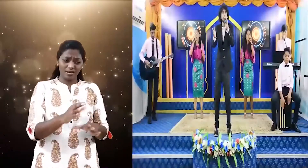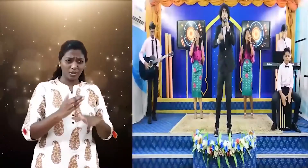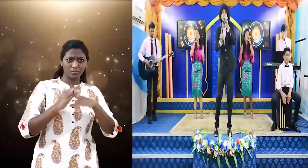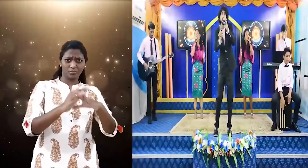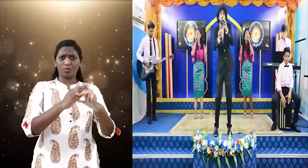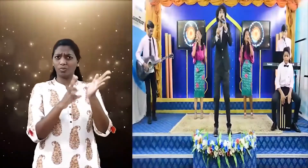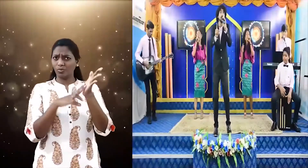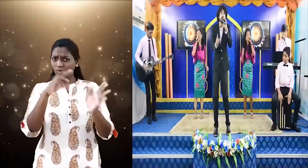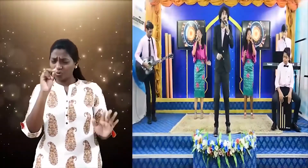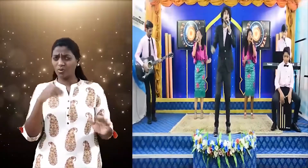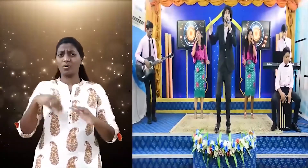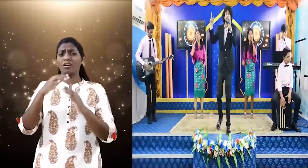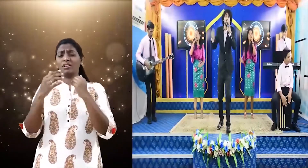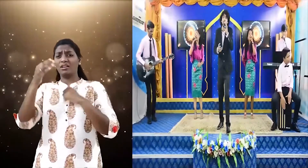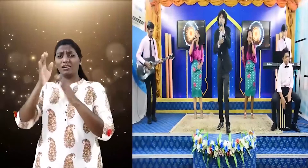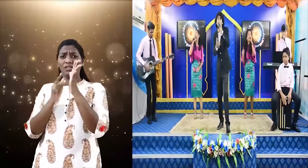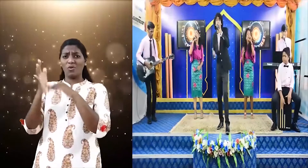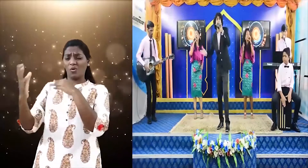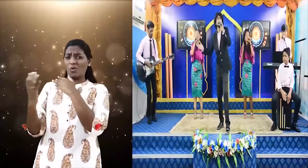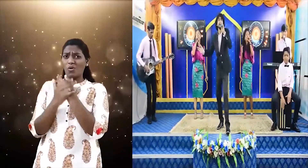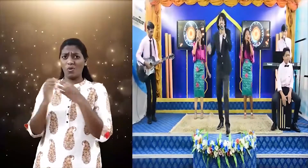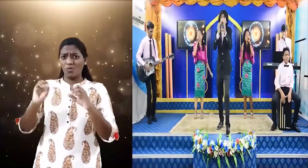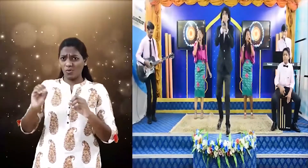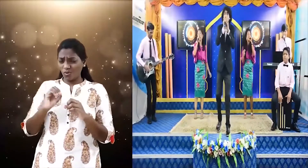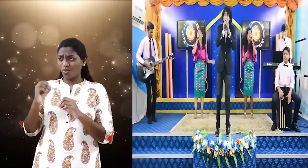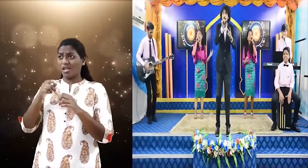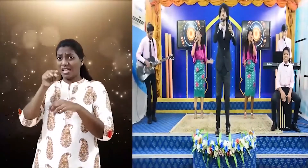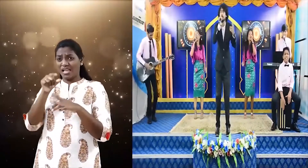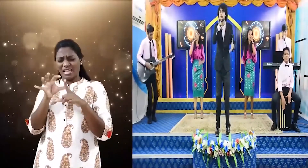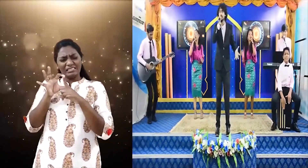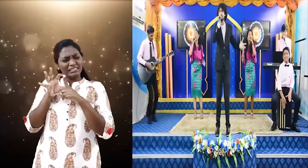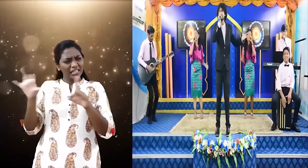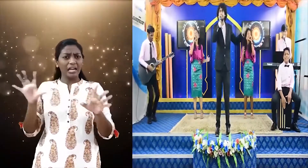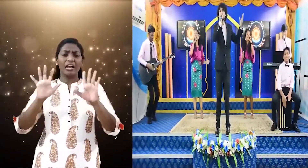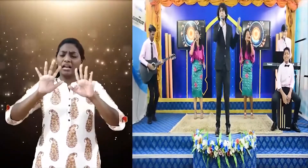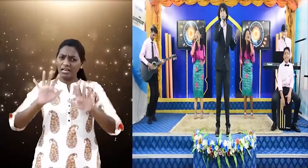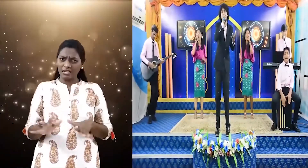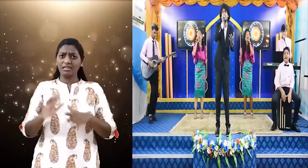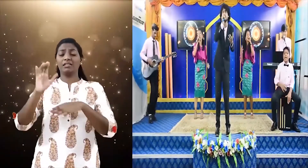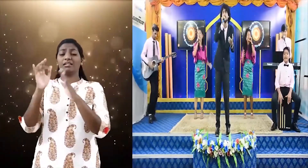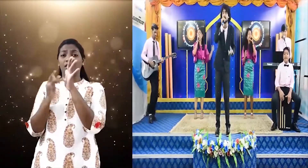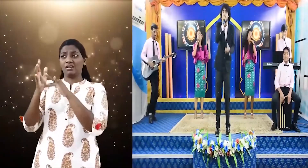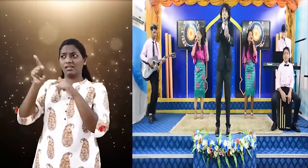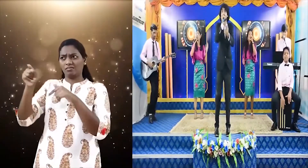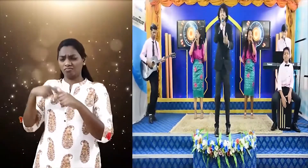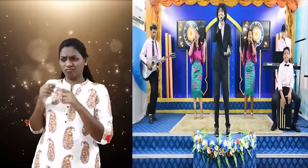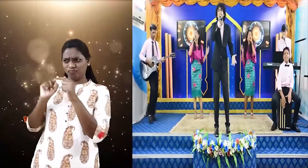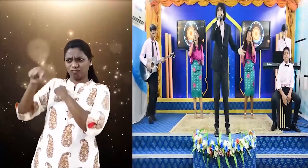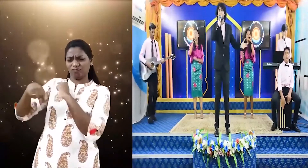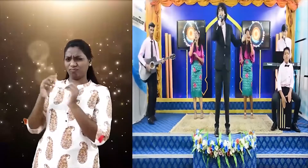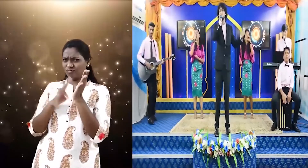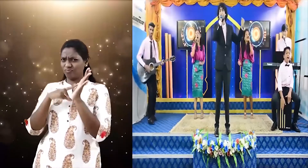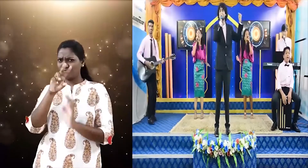चर्च को रोकना नहीं, प्रभु के हाथ लगना नहीं, ये सबसे खतरनाक है। मसीह